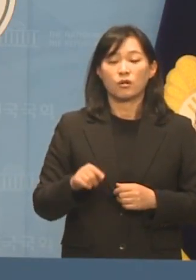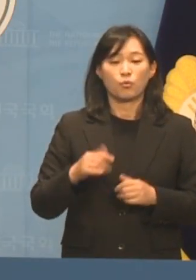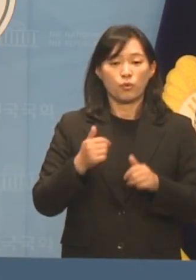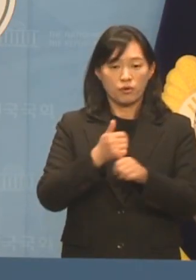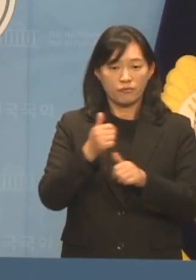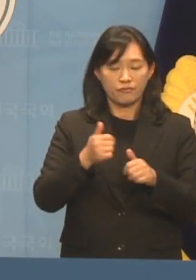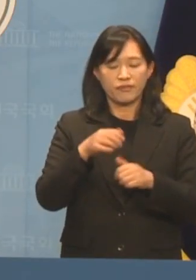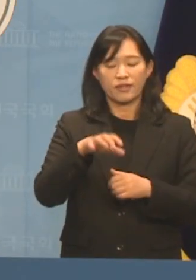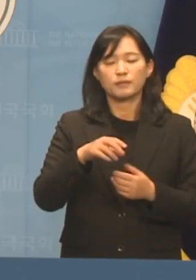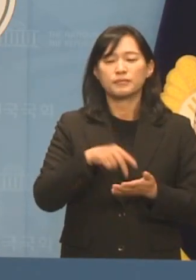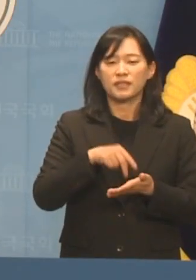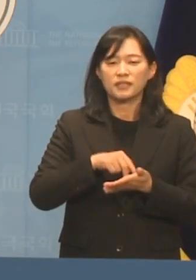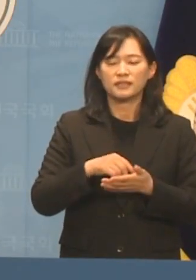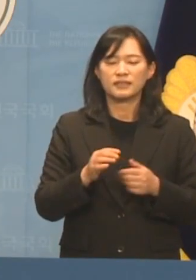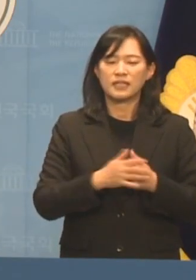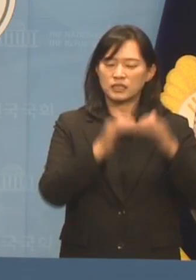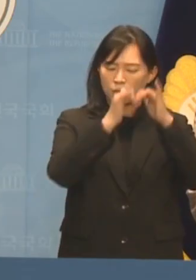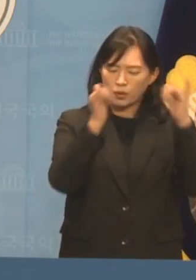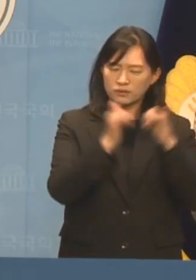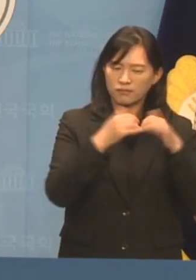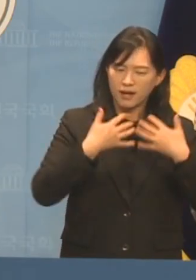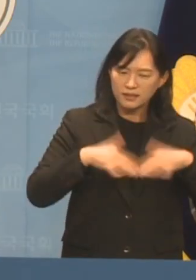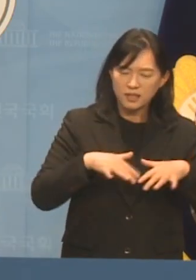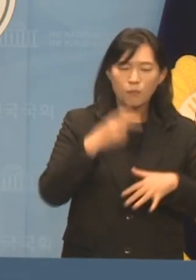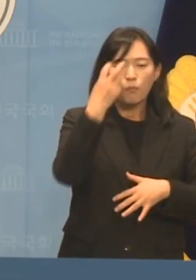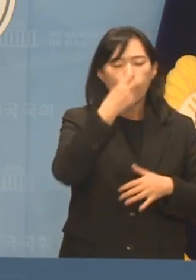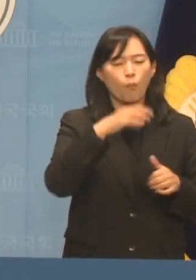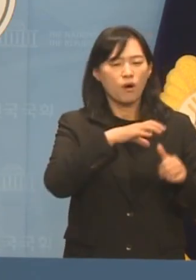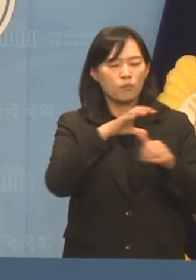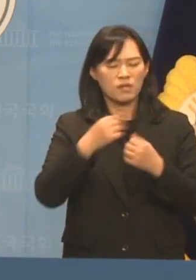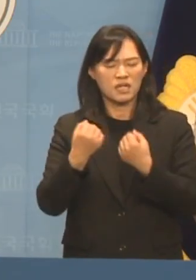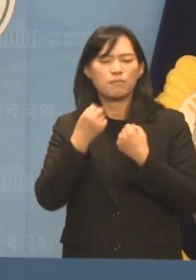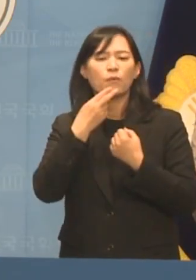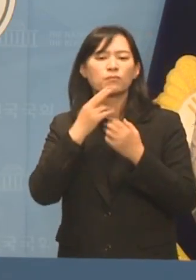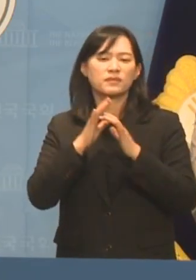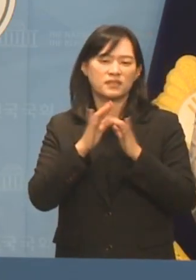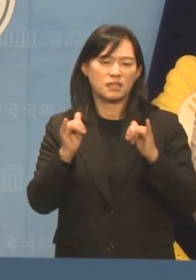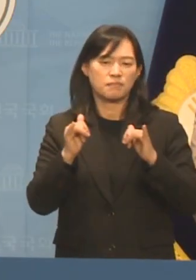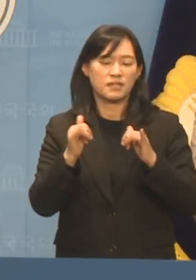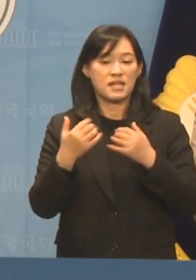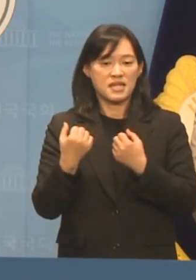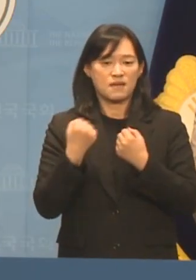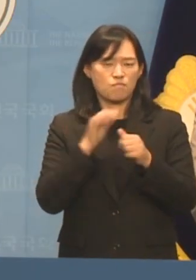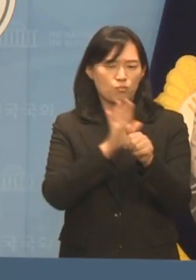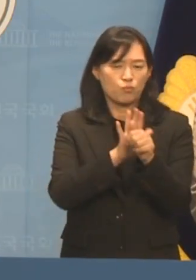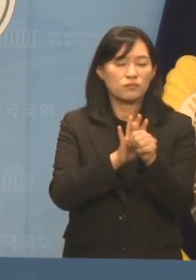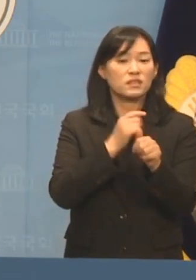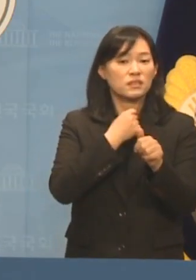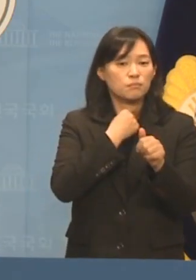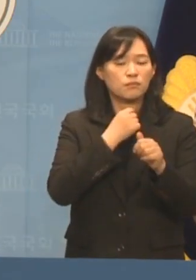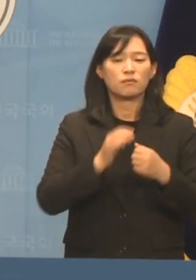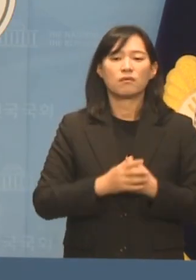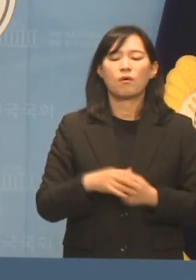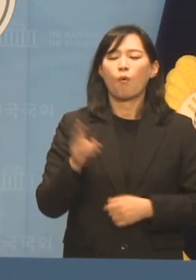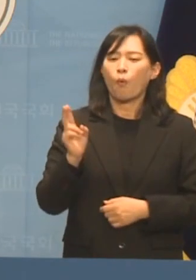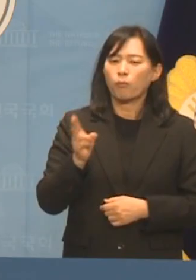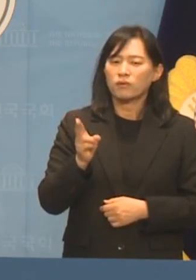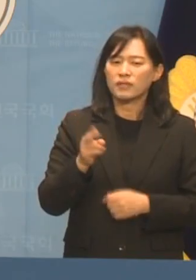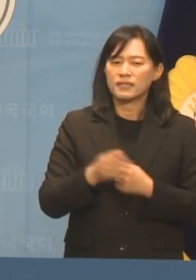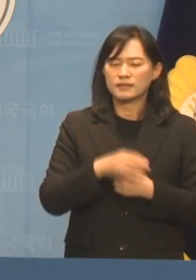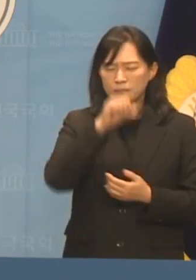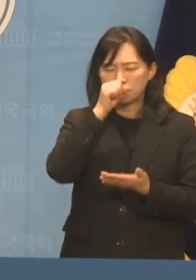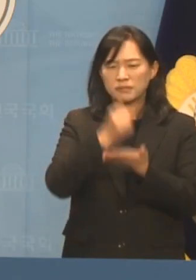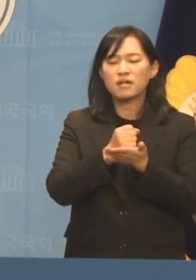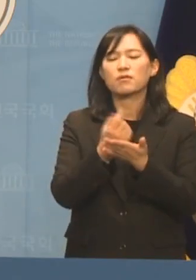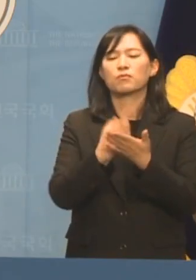을지로위원회는 사회적 약자를 보호하고 힘 없는 자의 힘이 되고자 합니다. 홈플러스 정상화를